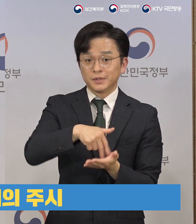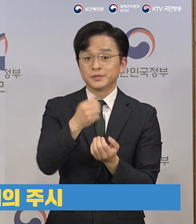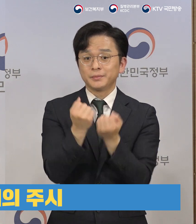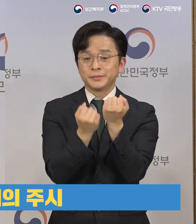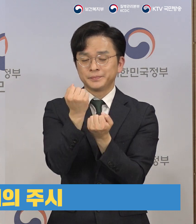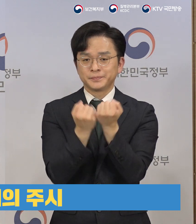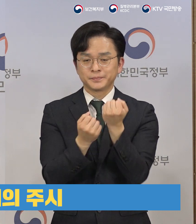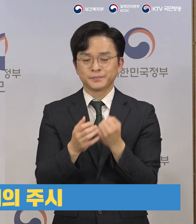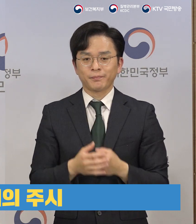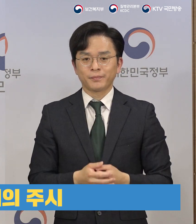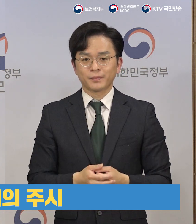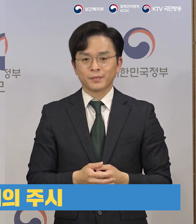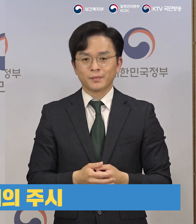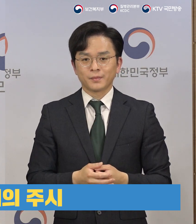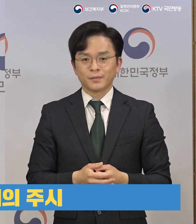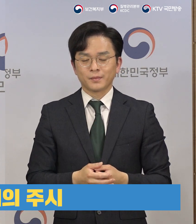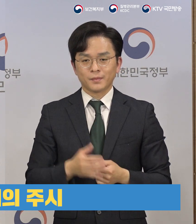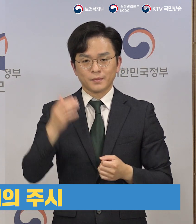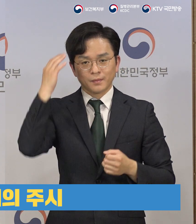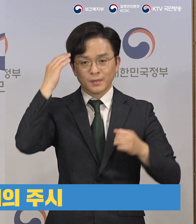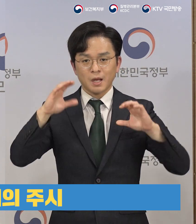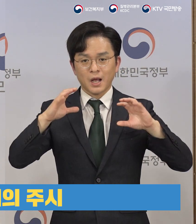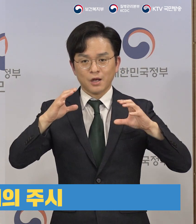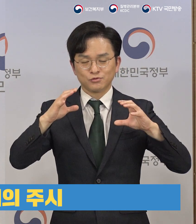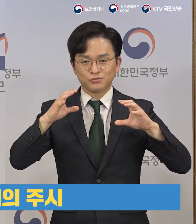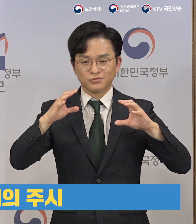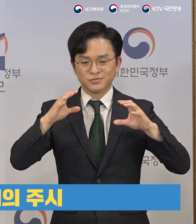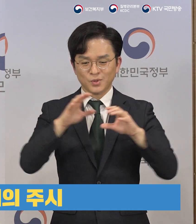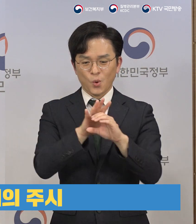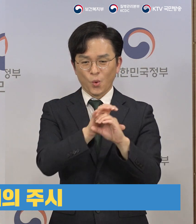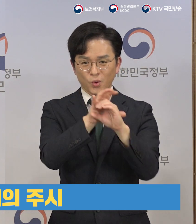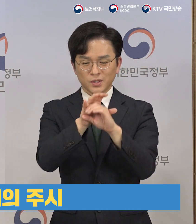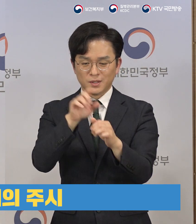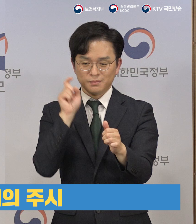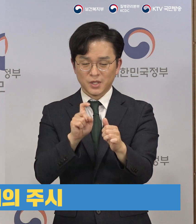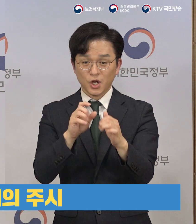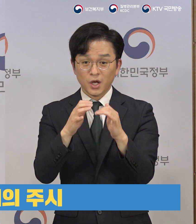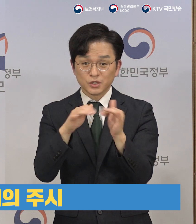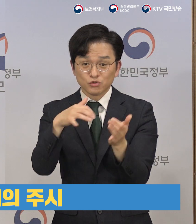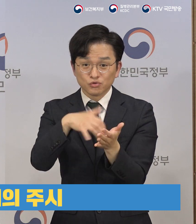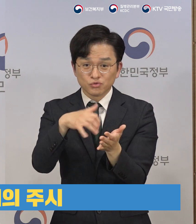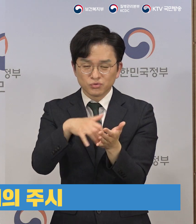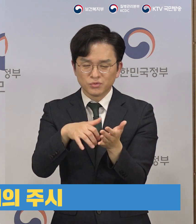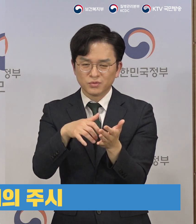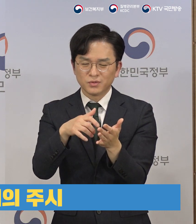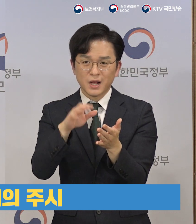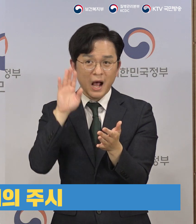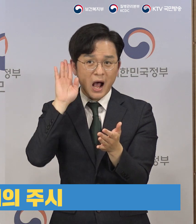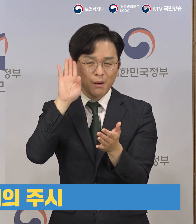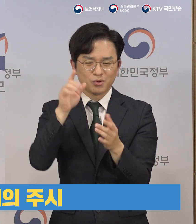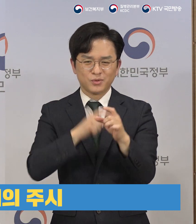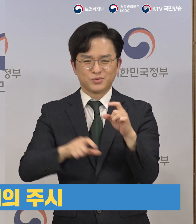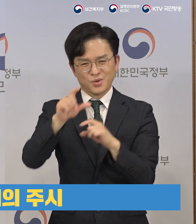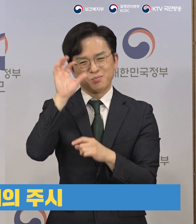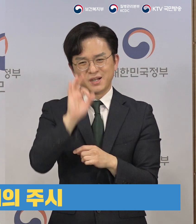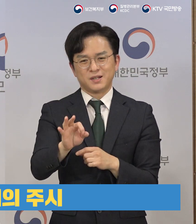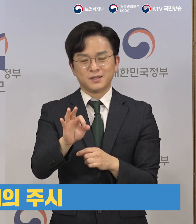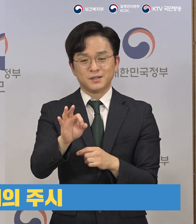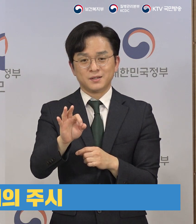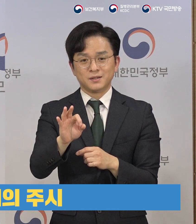그 국내 상할 좀 더 지켜볼 필요가 있다고 생각합니다 우선 회제 1 3 1